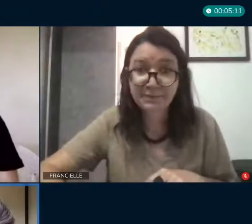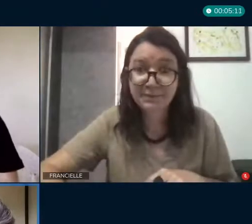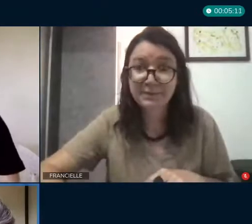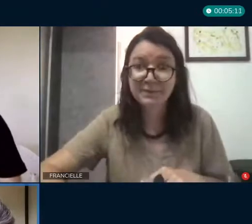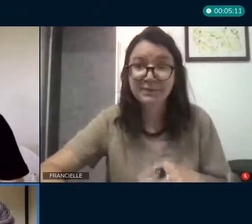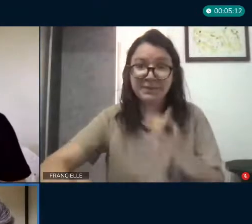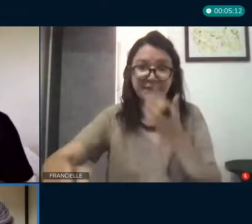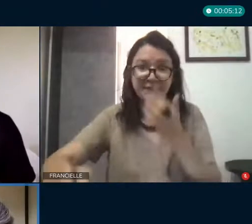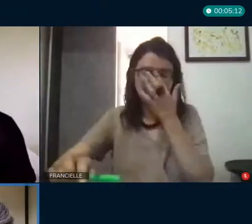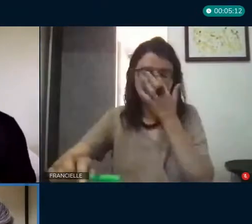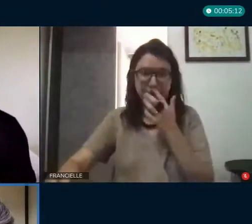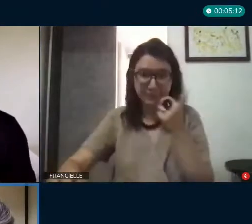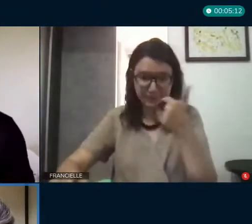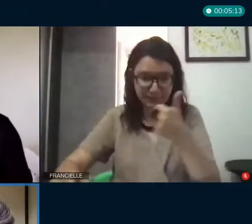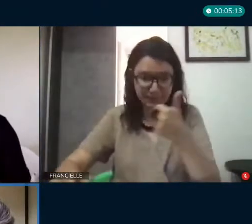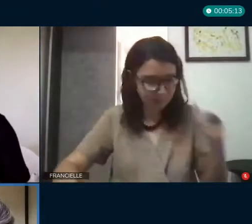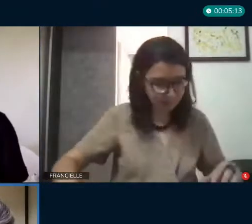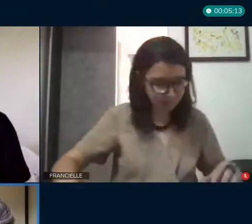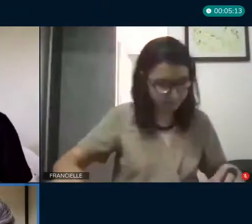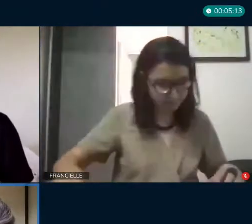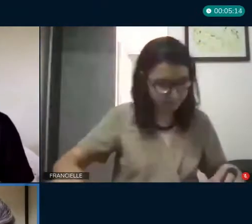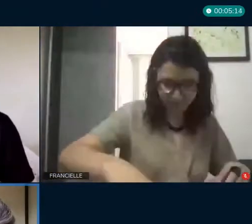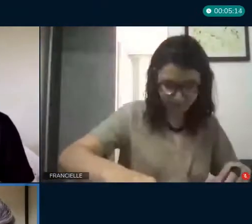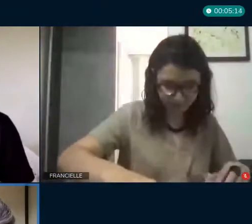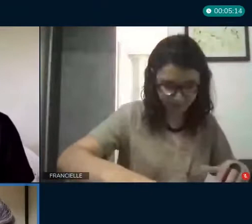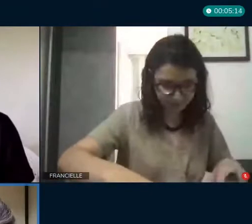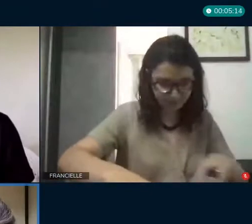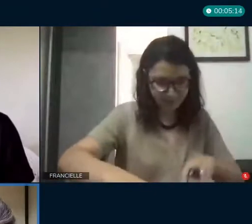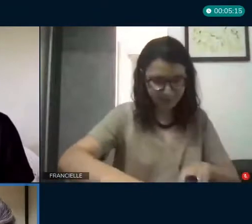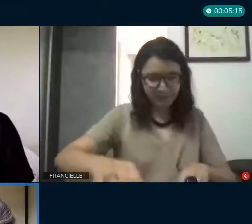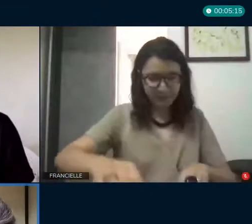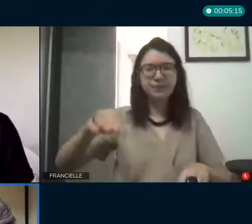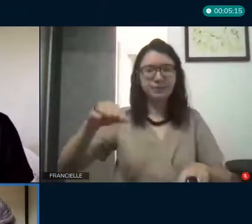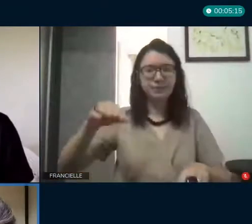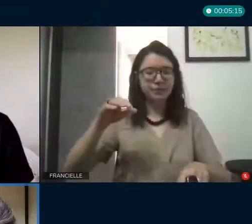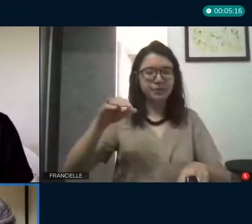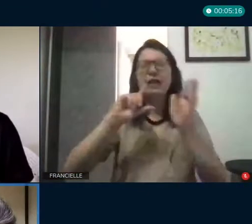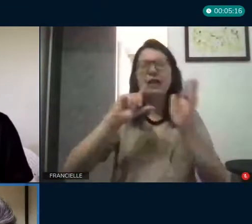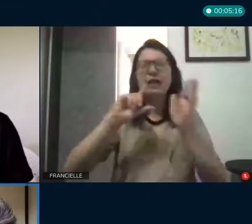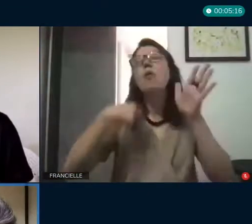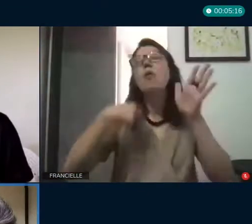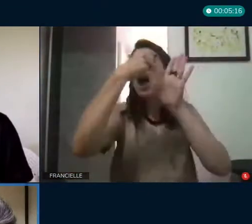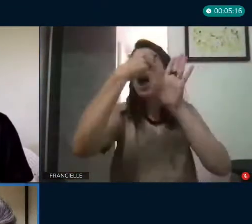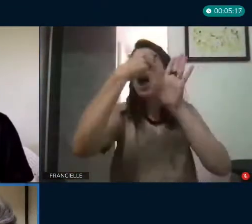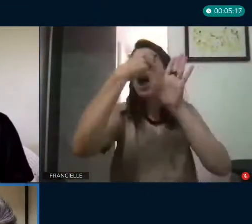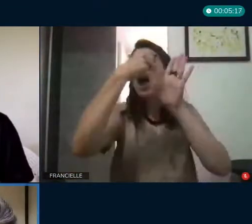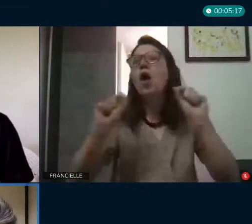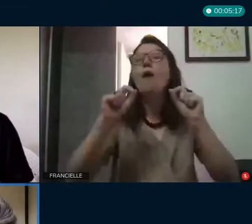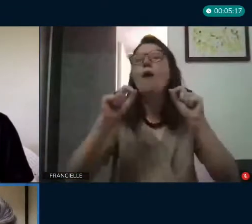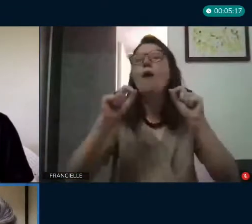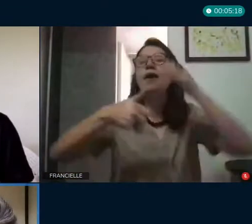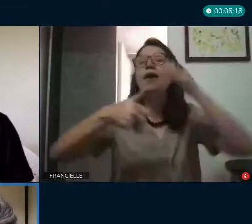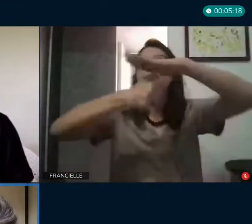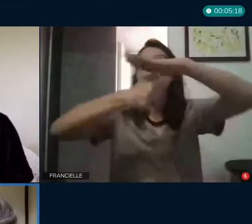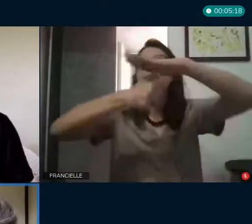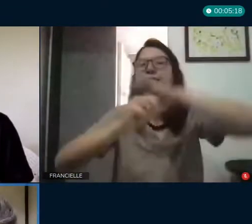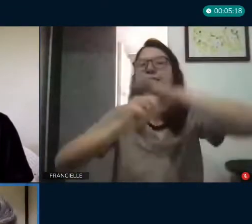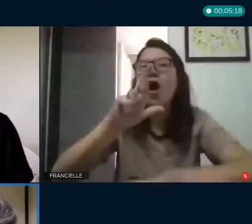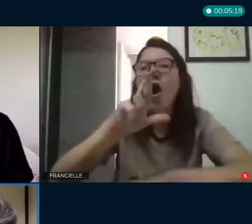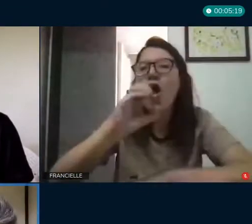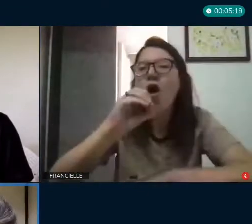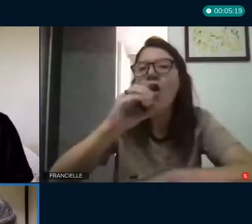Então, eu gostaria de, do seu objetivo, observar apenas alguns verbos que